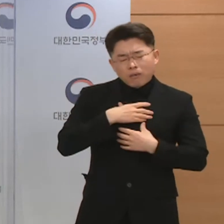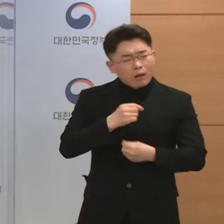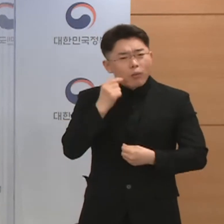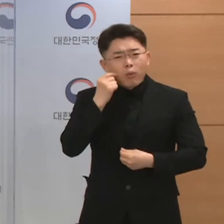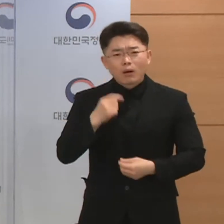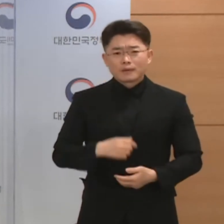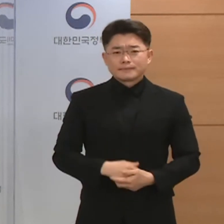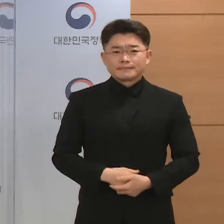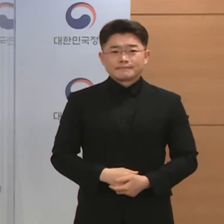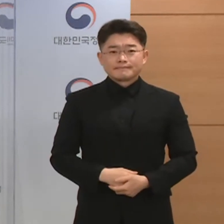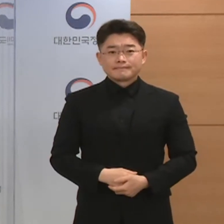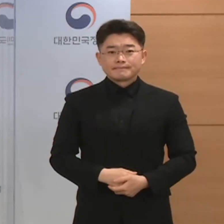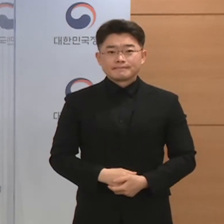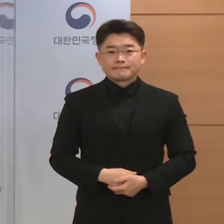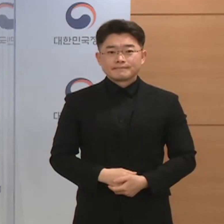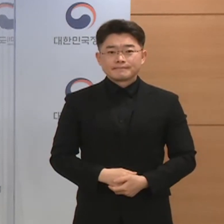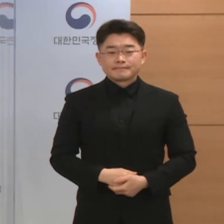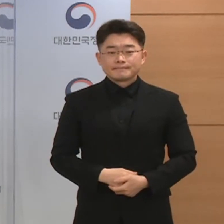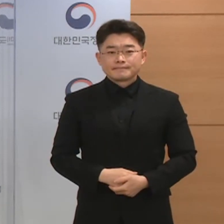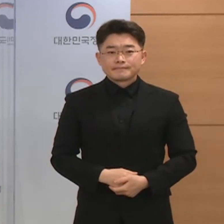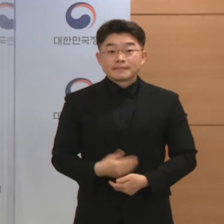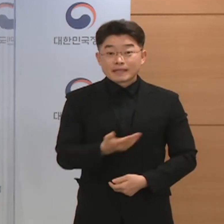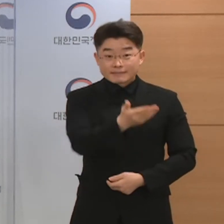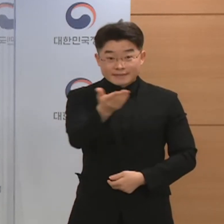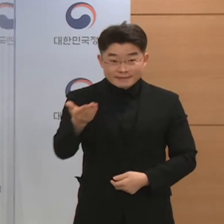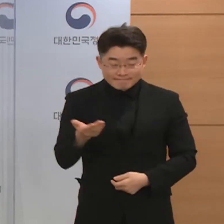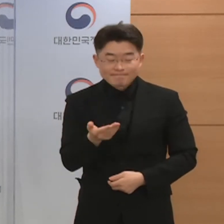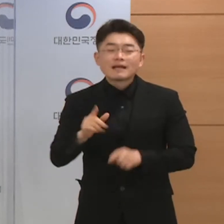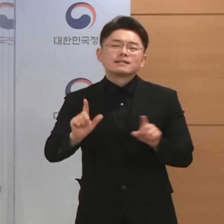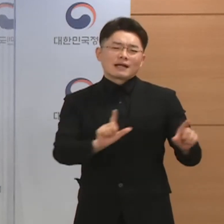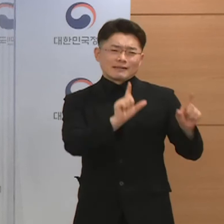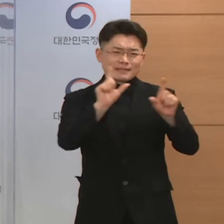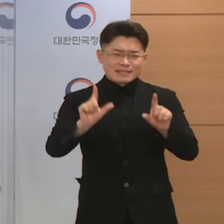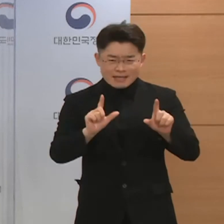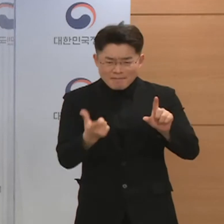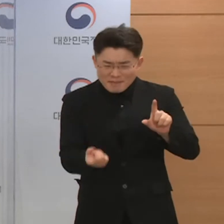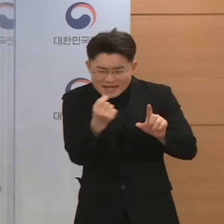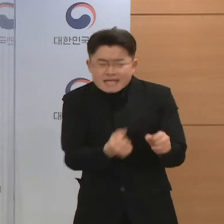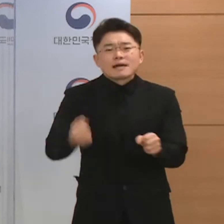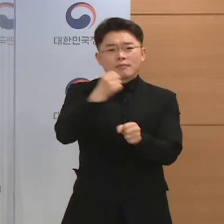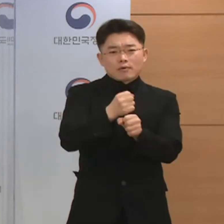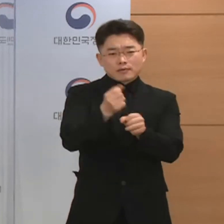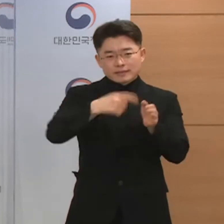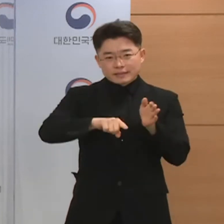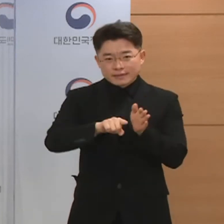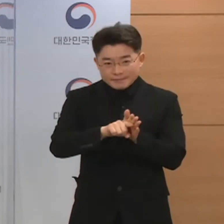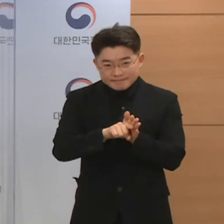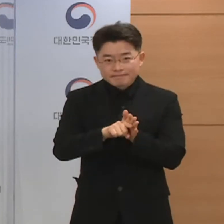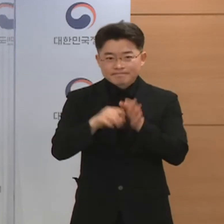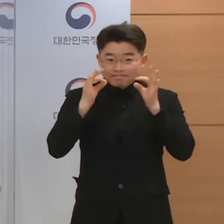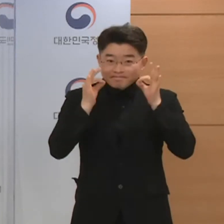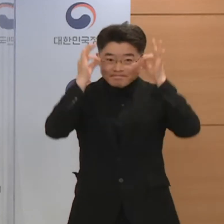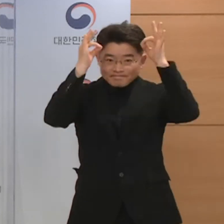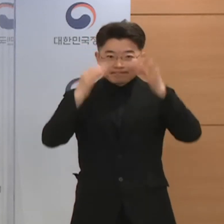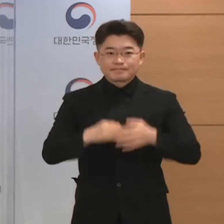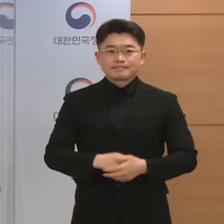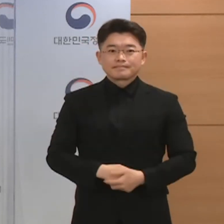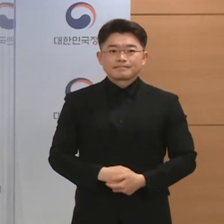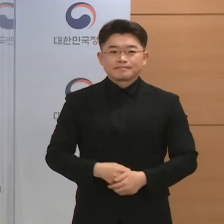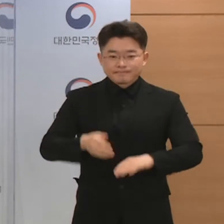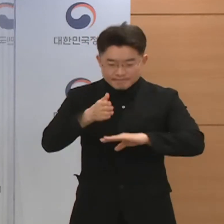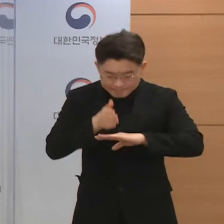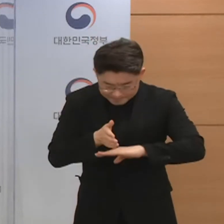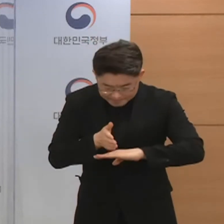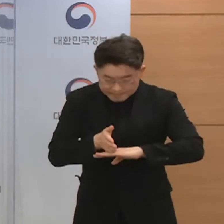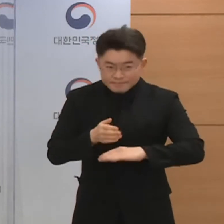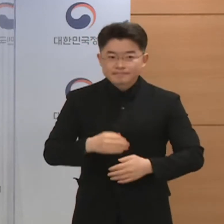됩니다. 정부는 국민 여러분의 일상이 한시라도 빨리 회복될 수 있도록 최선을 다하겠습니다.